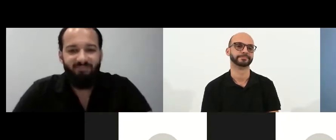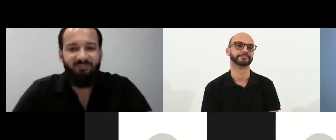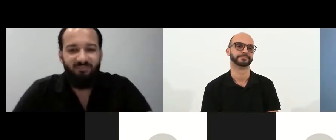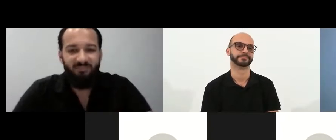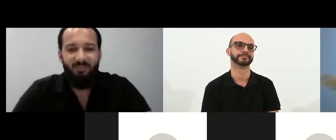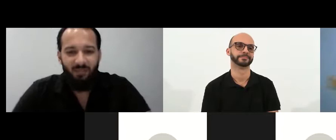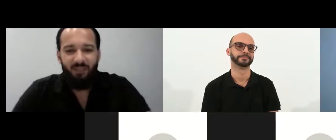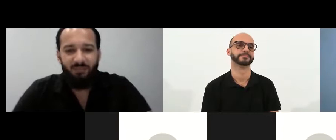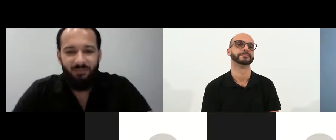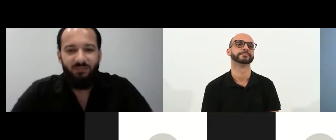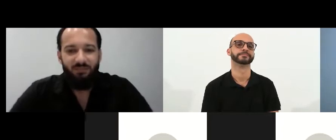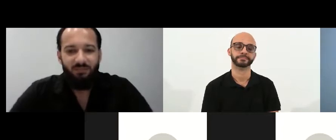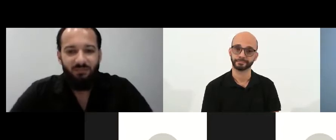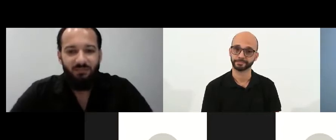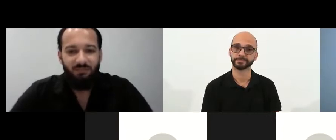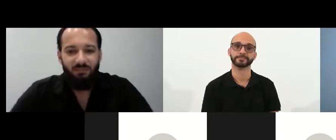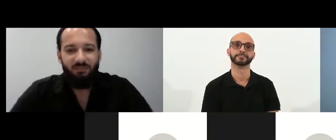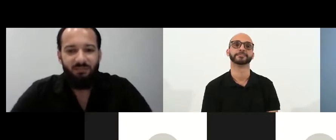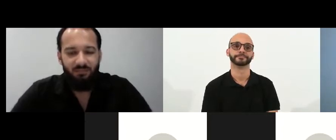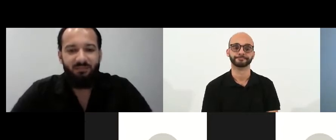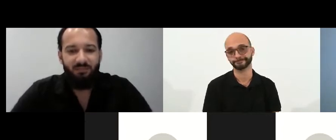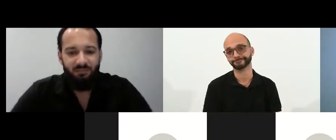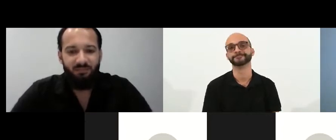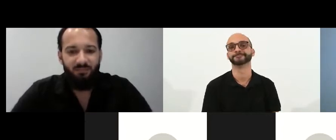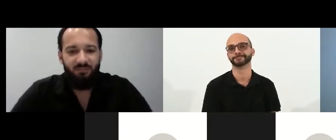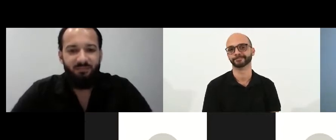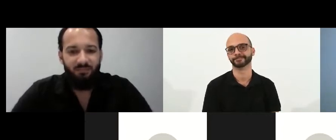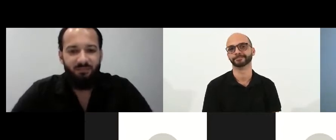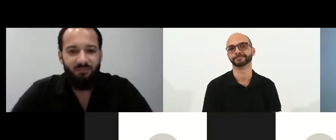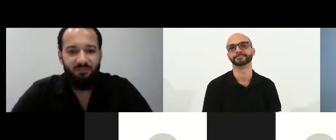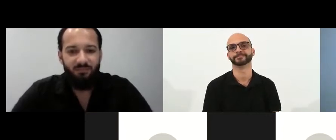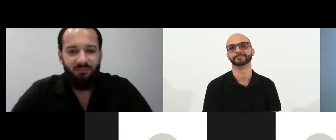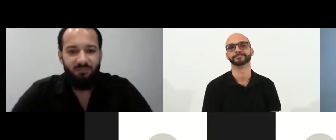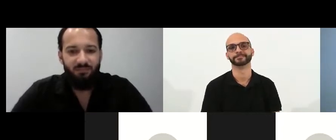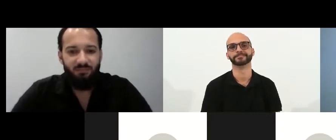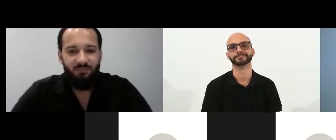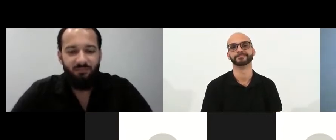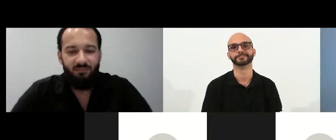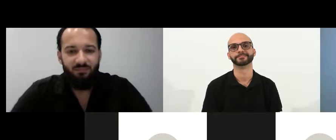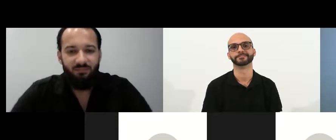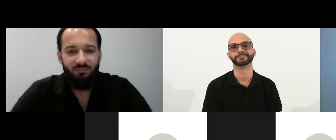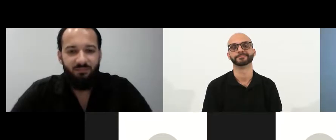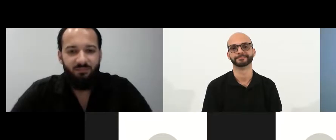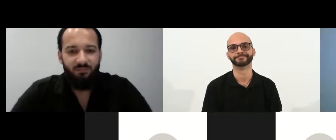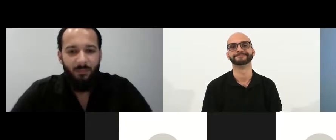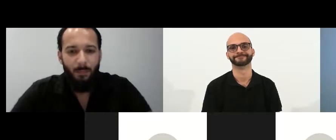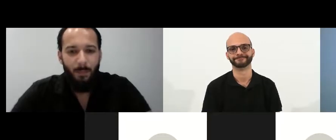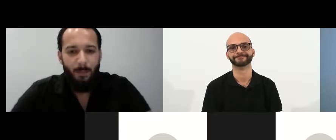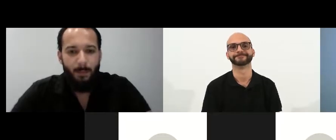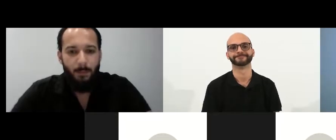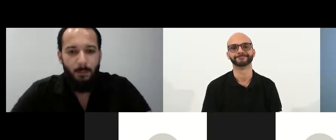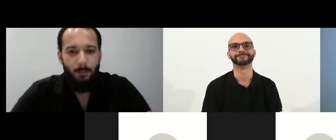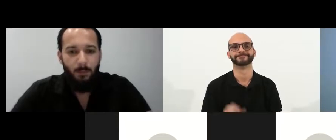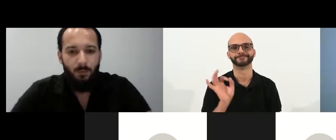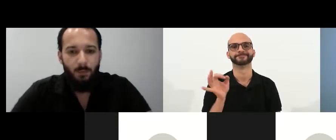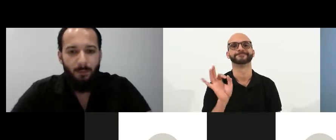as lives ou a gente vai continuar à distância, como vai ser. Então, a gente não pode saber como vai ser o futuro, mas a gente fica